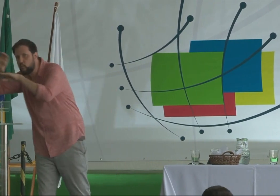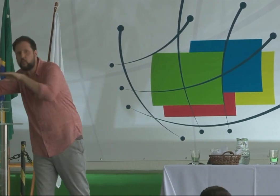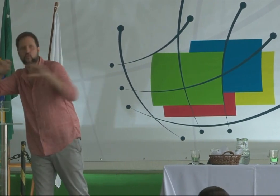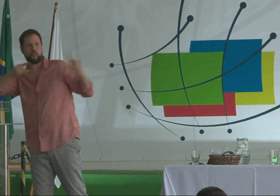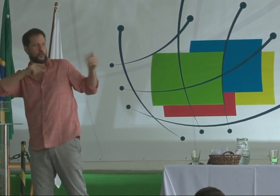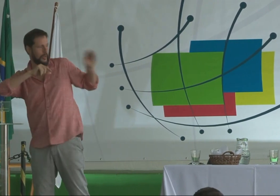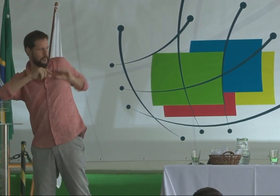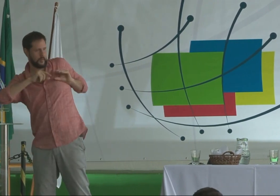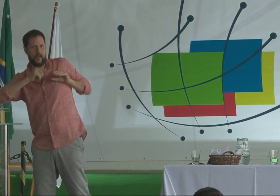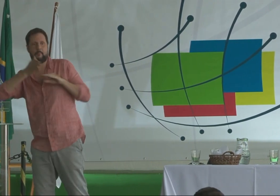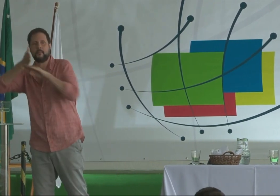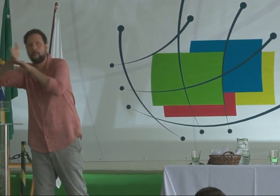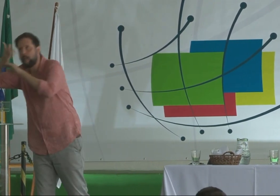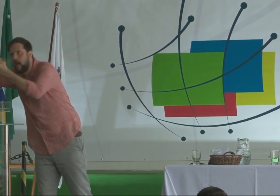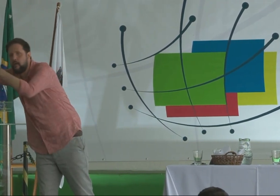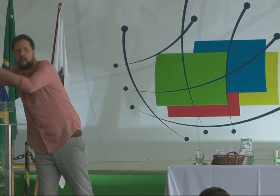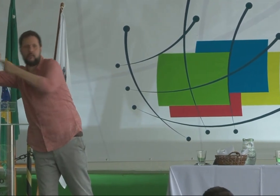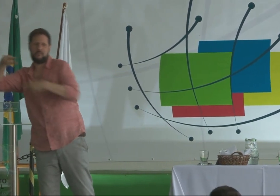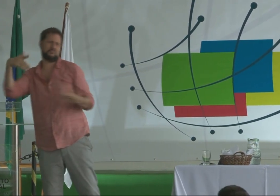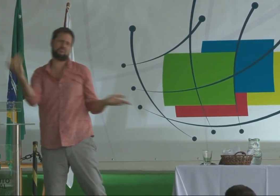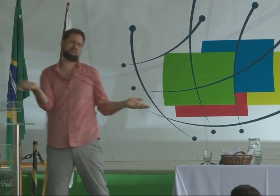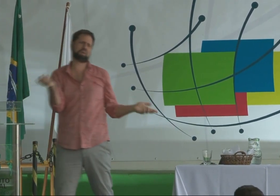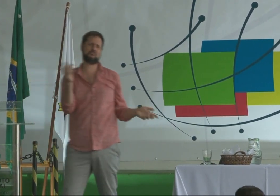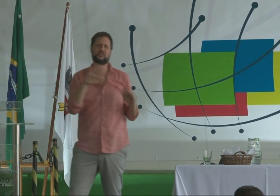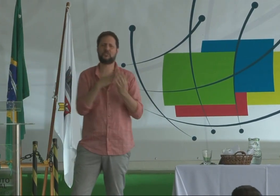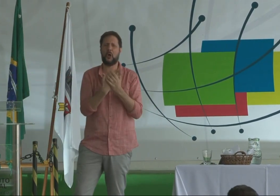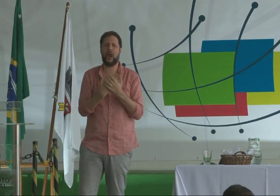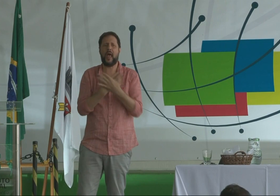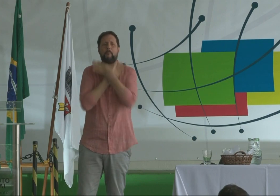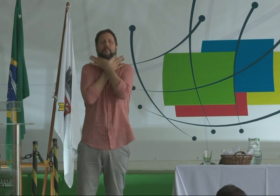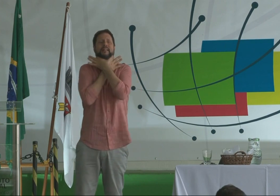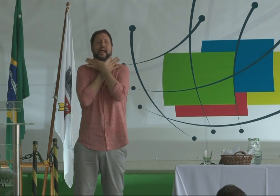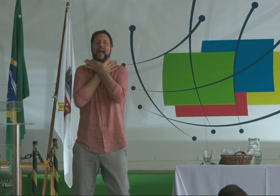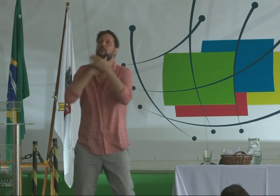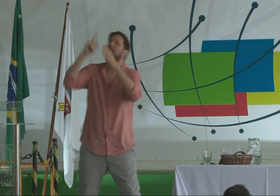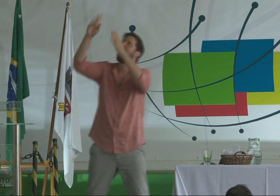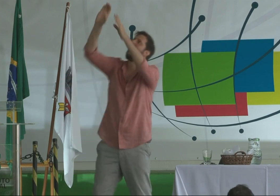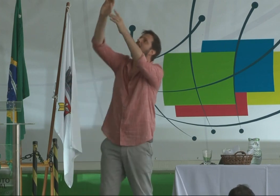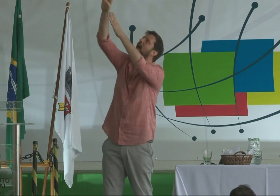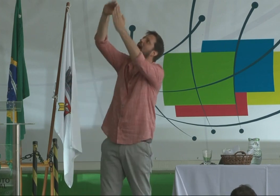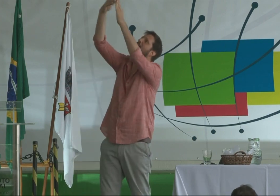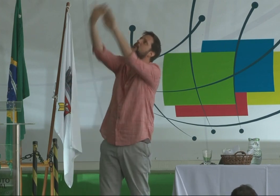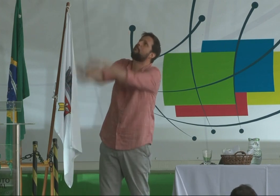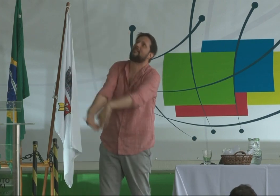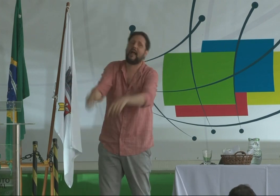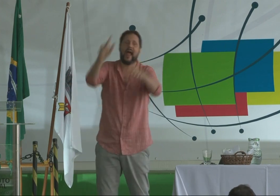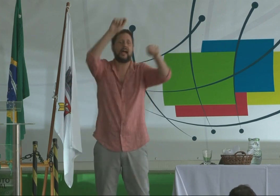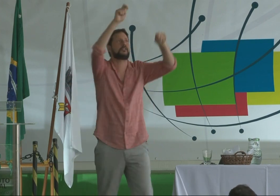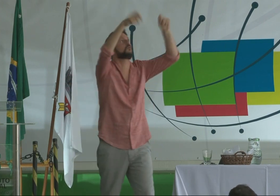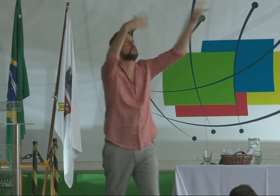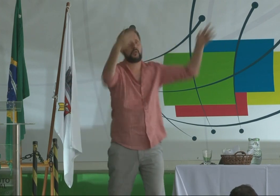esse professor? Existe a formação? lógico, sabe. Aí, a escola está cheia de vida. A escola está toda